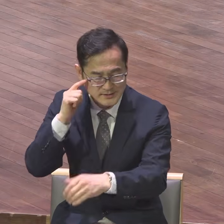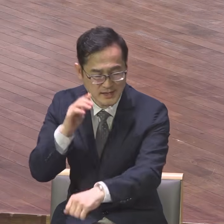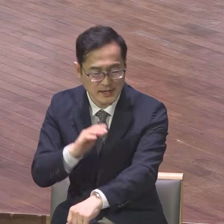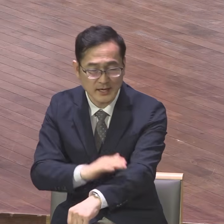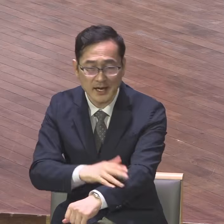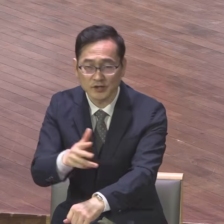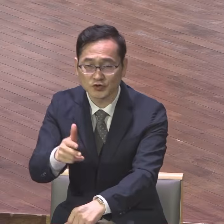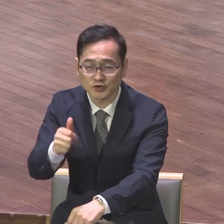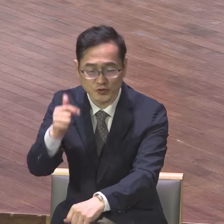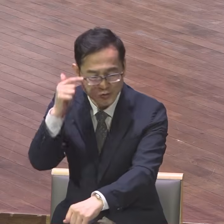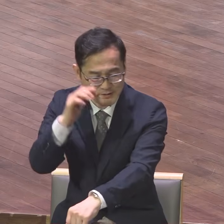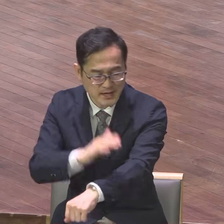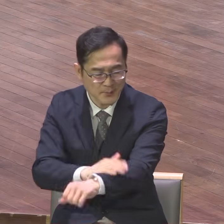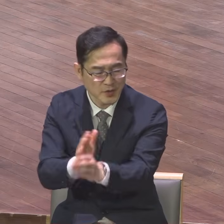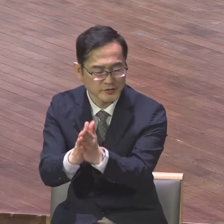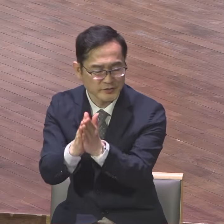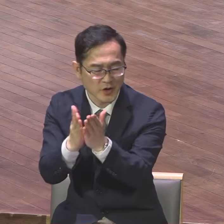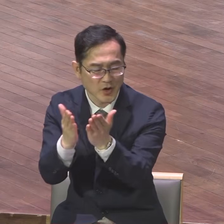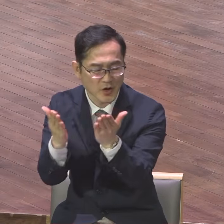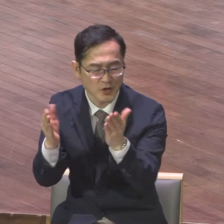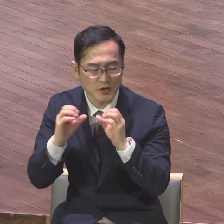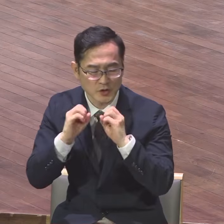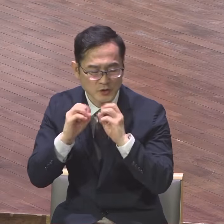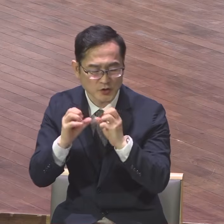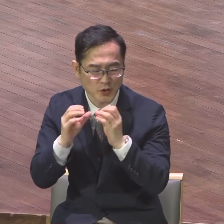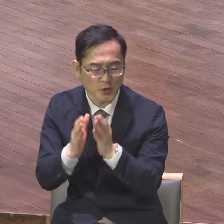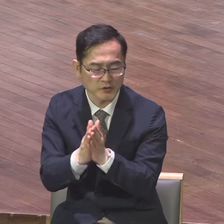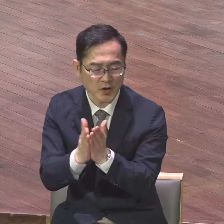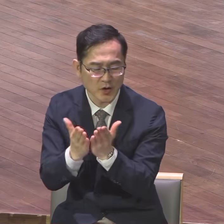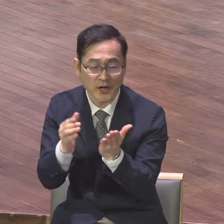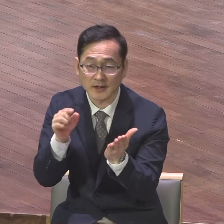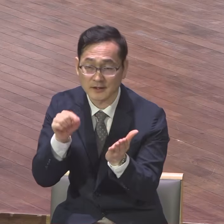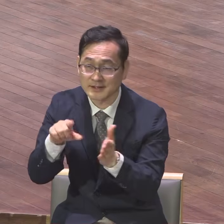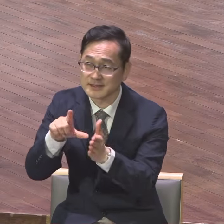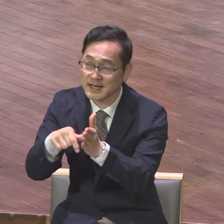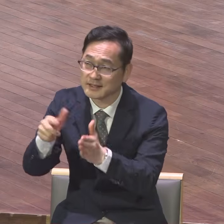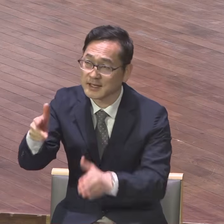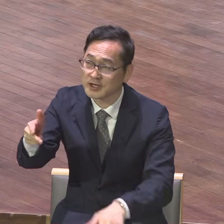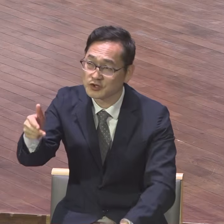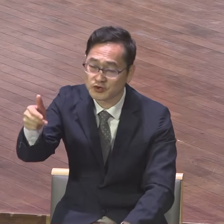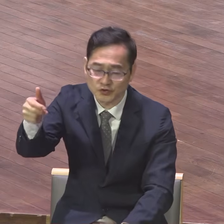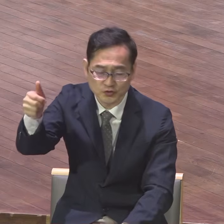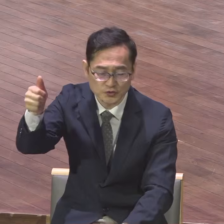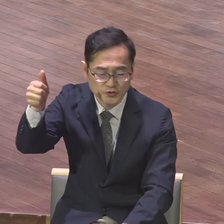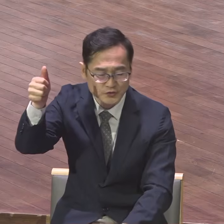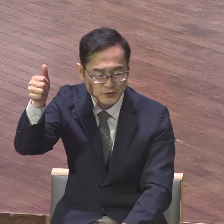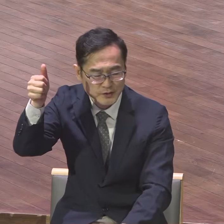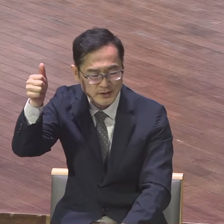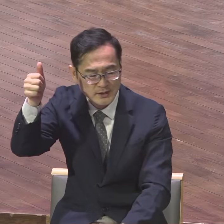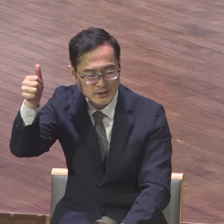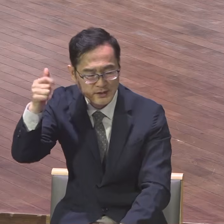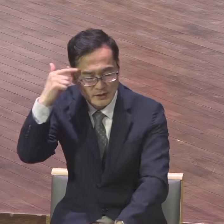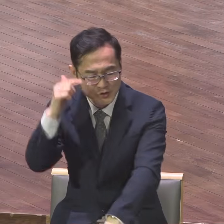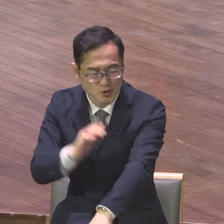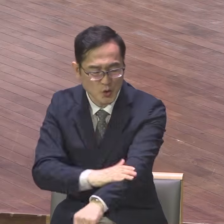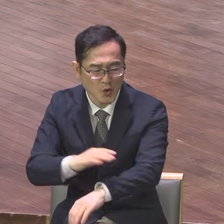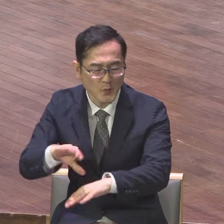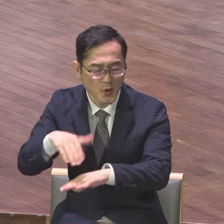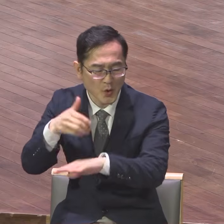노래 지혜 주 자문서 전도서의 그는 시간의